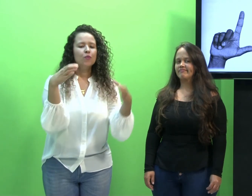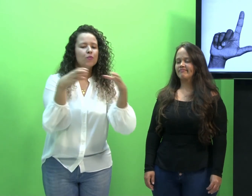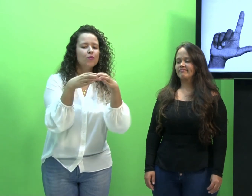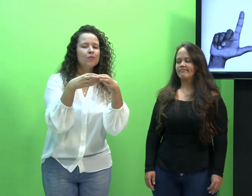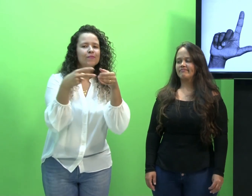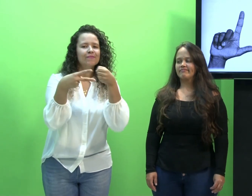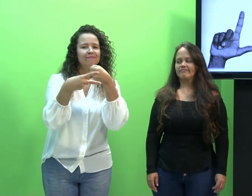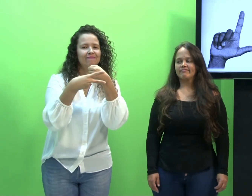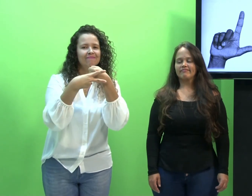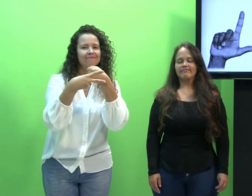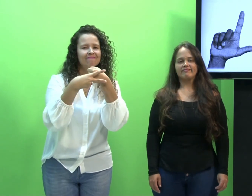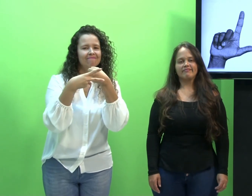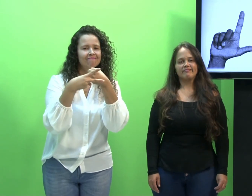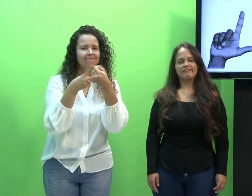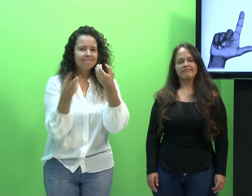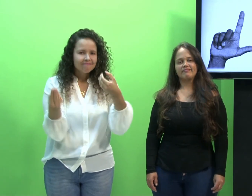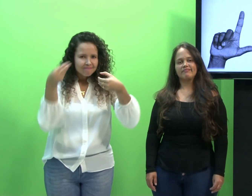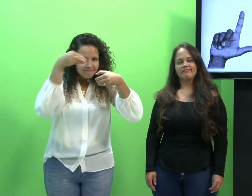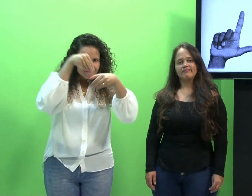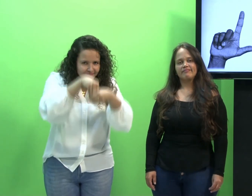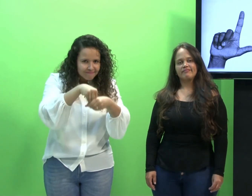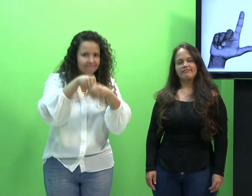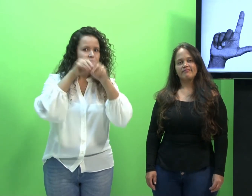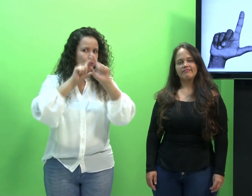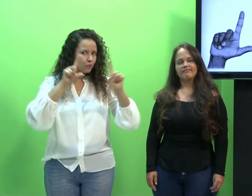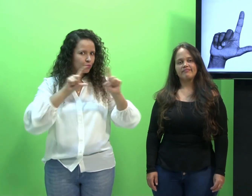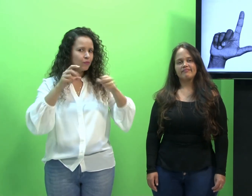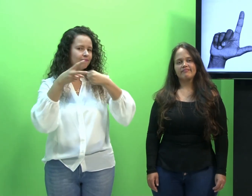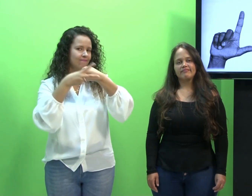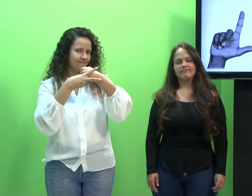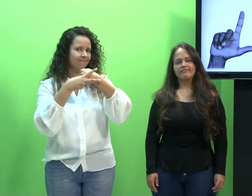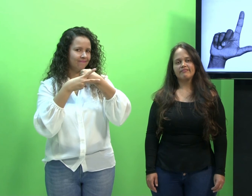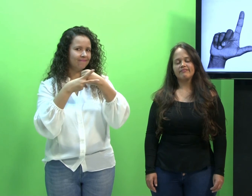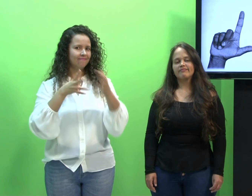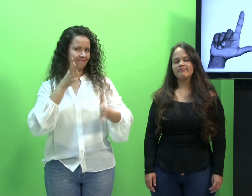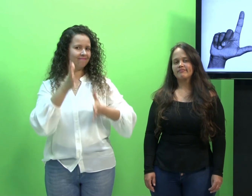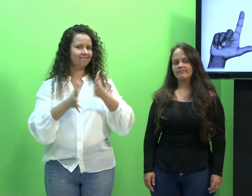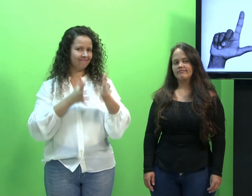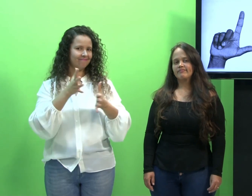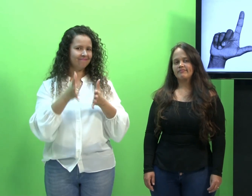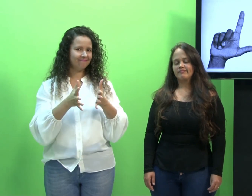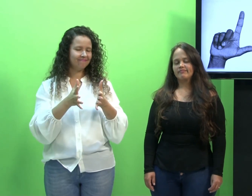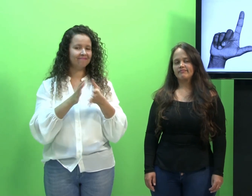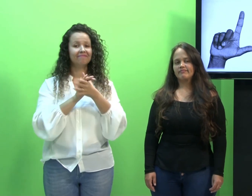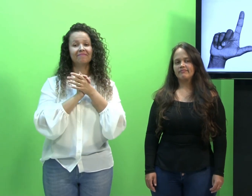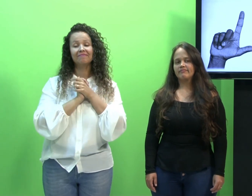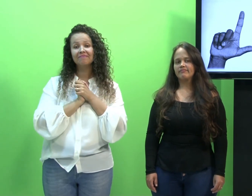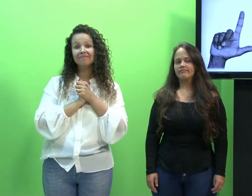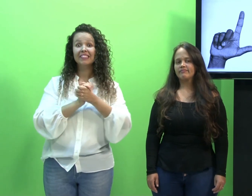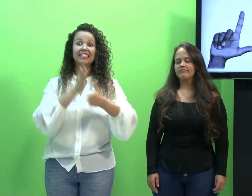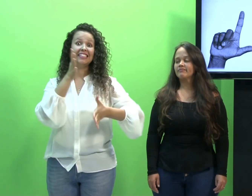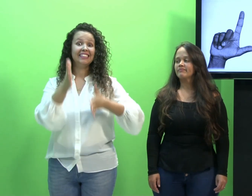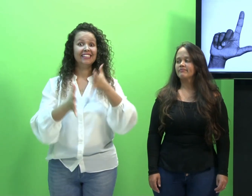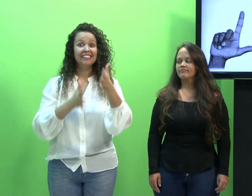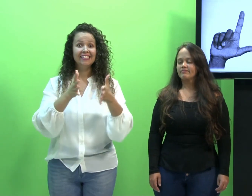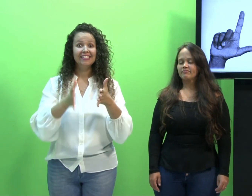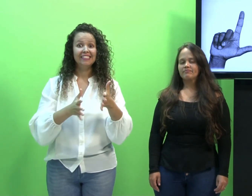de verbos que incorporam argumentos na Libras. Na Libras, o verbo